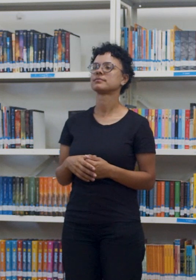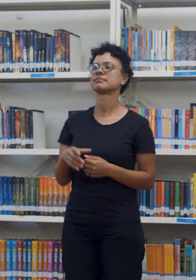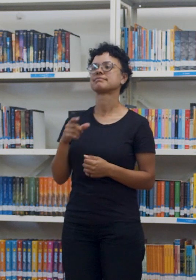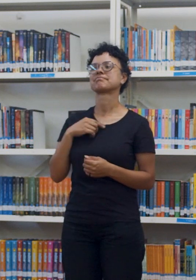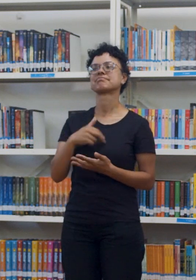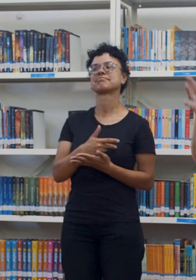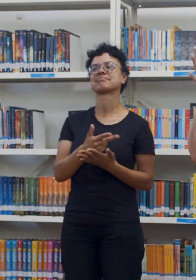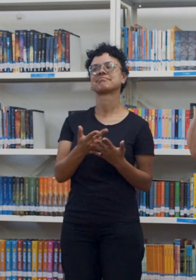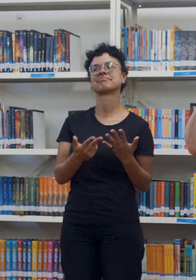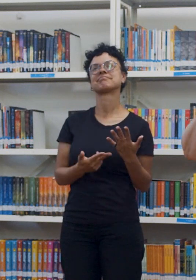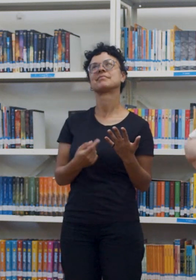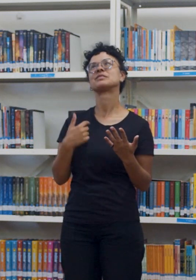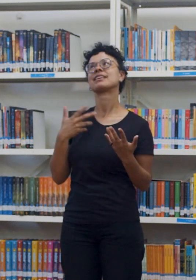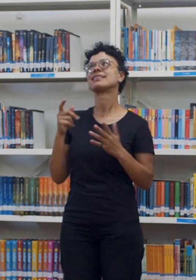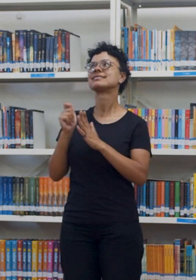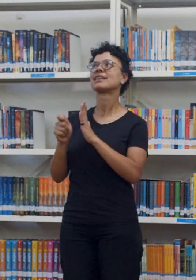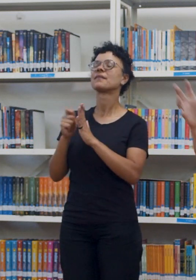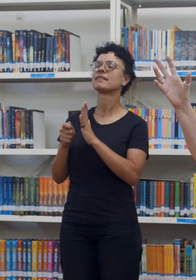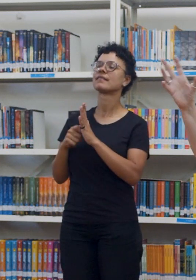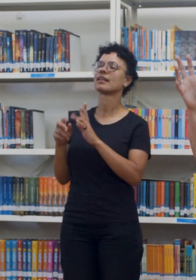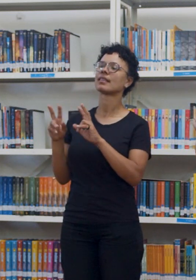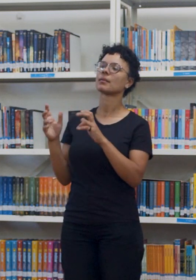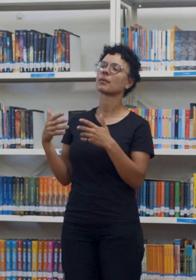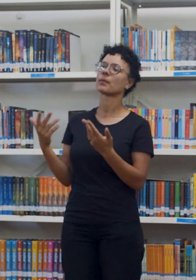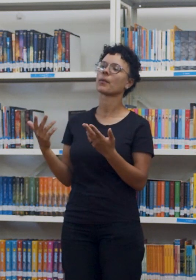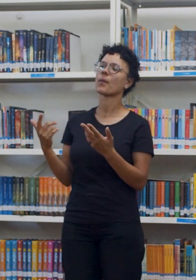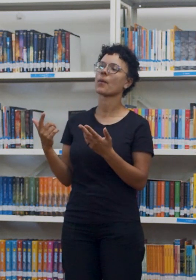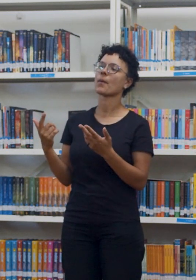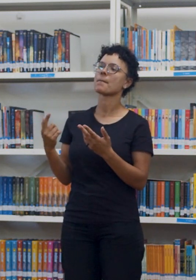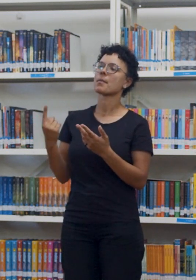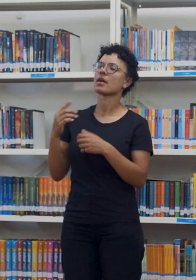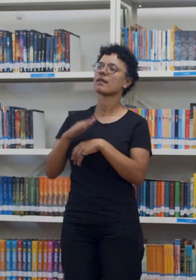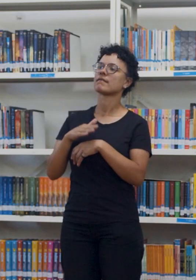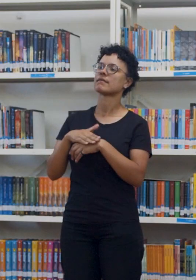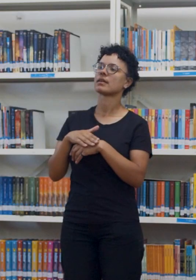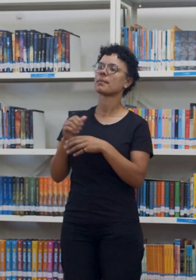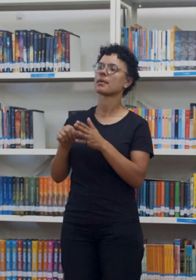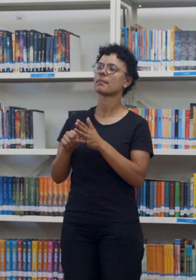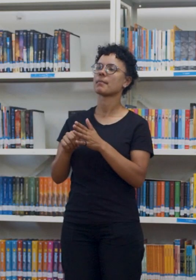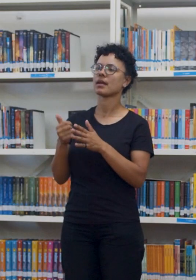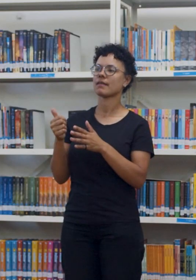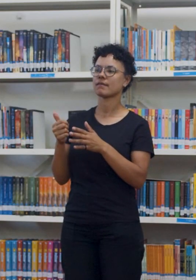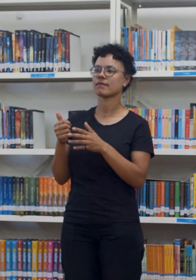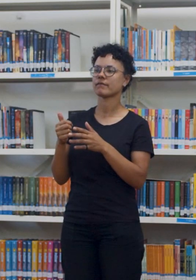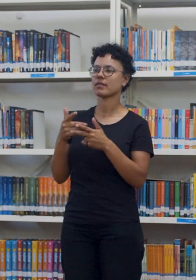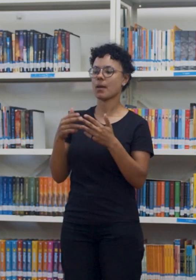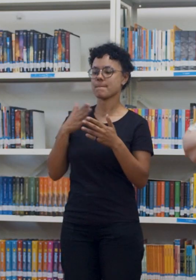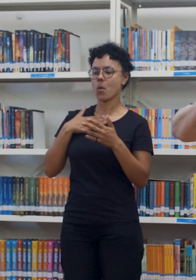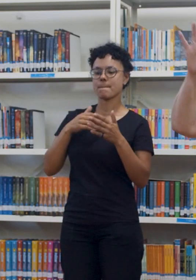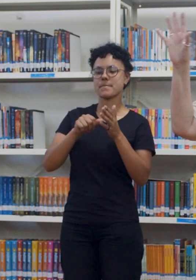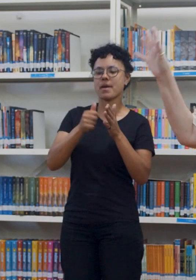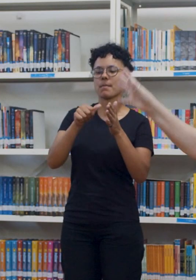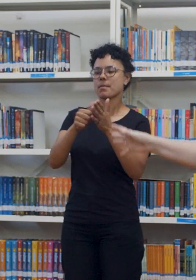coisas são importantes. Mas sobre o que você escreveria se você fosse Pela escolher primeira vez. pela primeira vez? Eu escrevia sobre as minhas primeiras